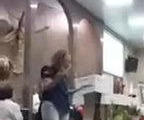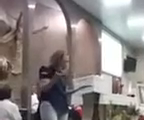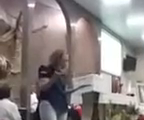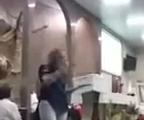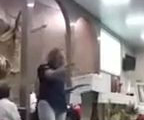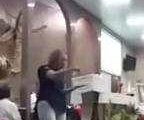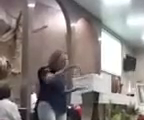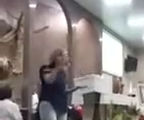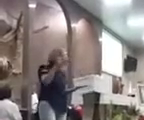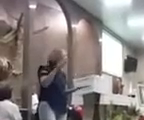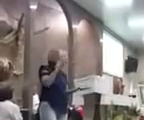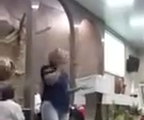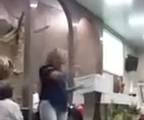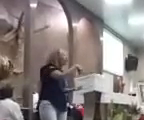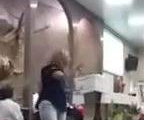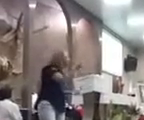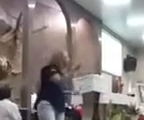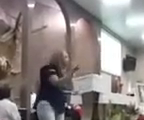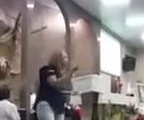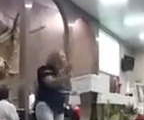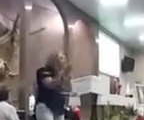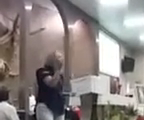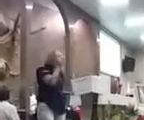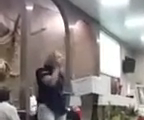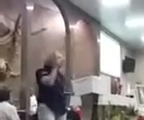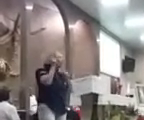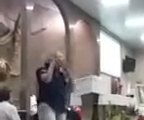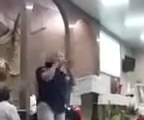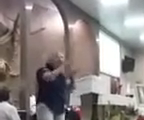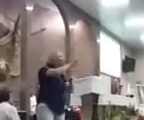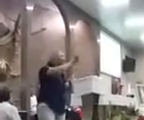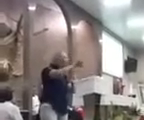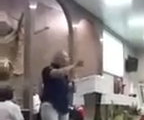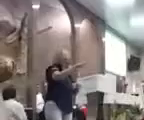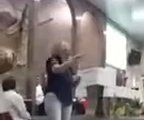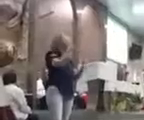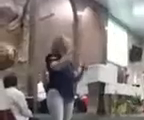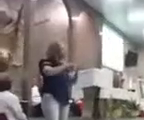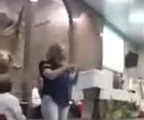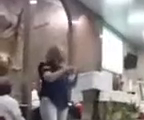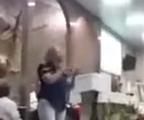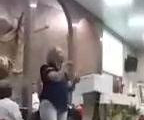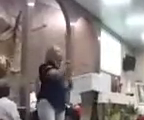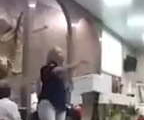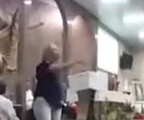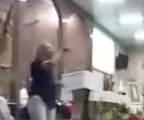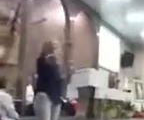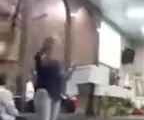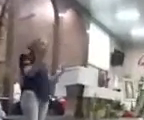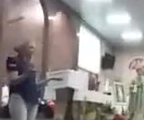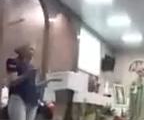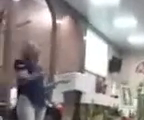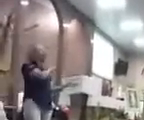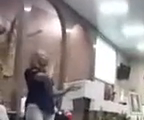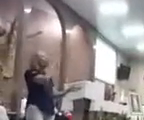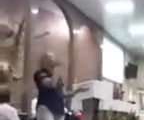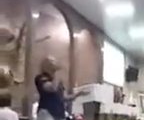a graça de Deus, você foi o escolhido. Domingo passado eu estava aqui no pátio da